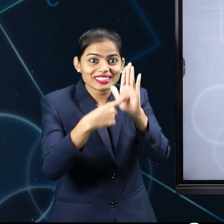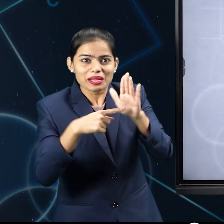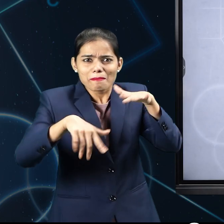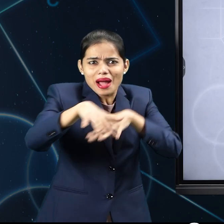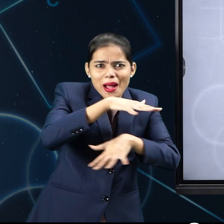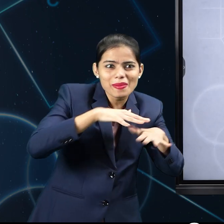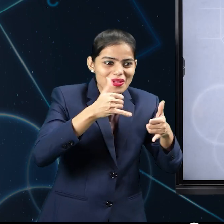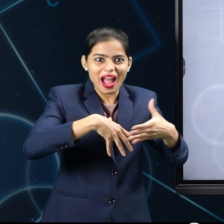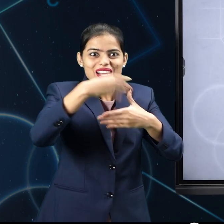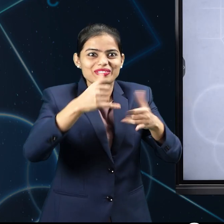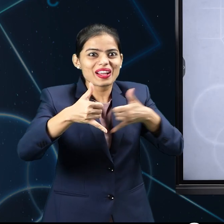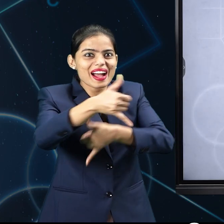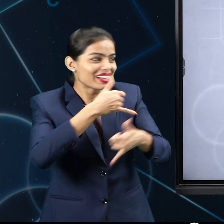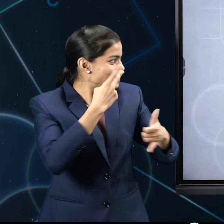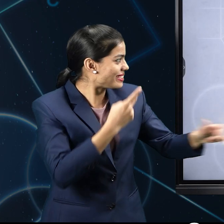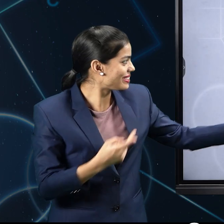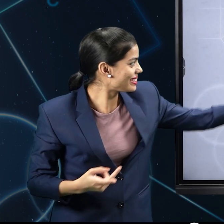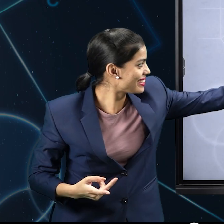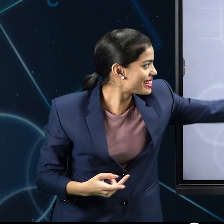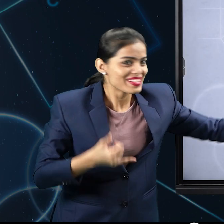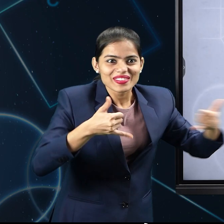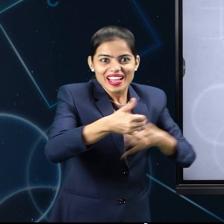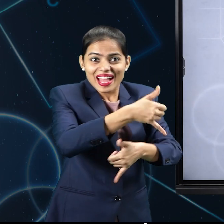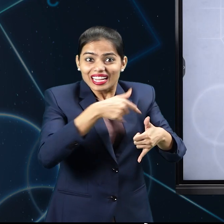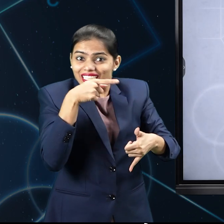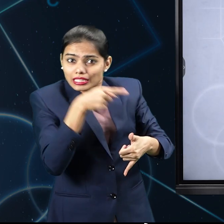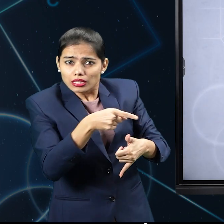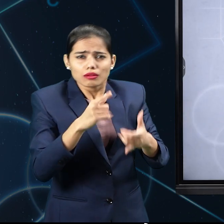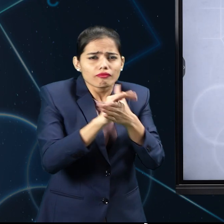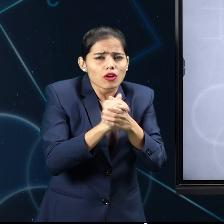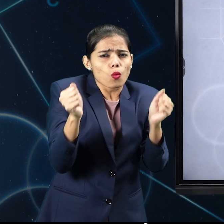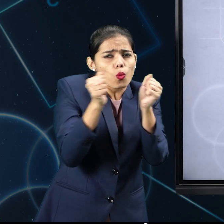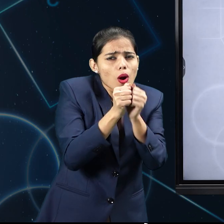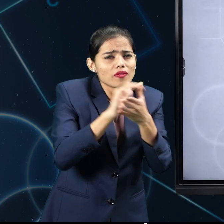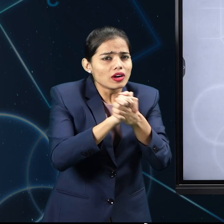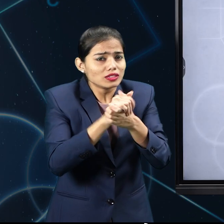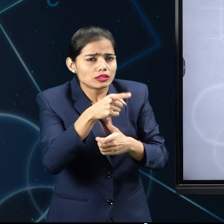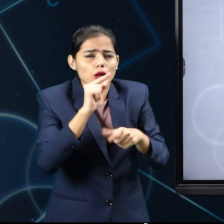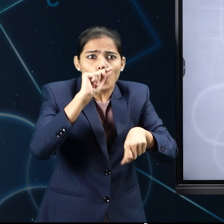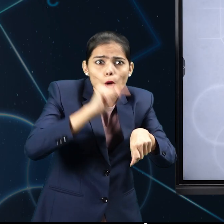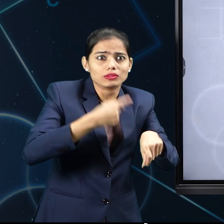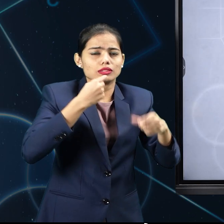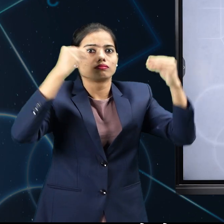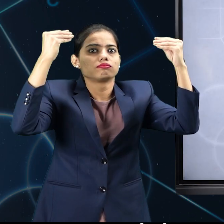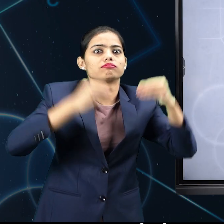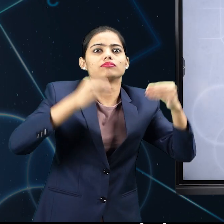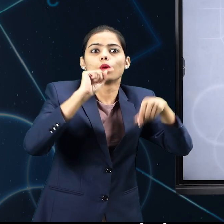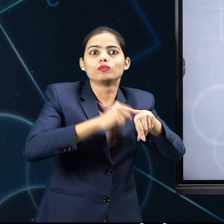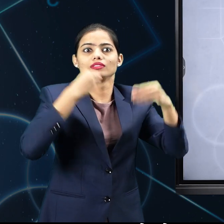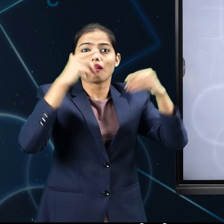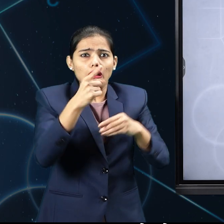कल्पना करा, तुम्ही तुमच्या मित्रांसोबत पिकनिकला जाण्याची योजना आखत आहात आणि पावसाची शक्यता आहे.